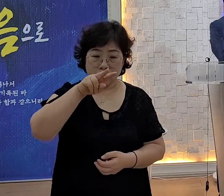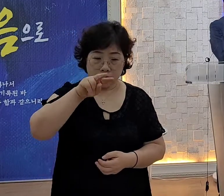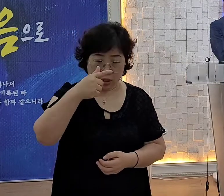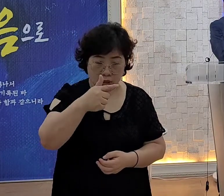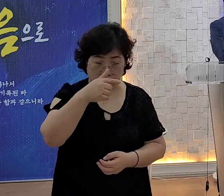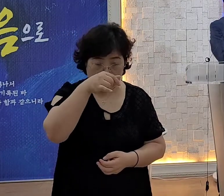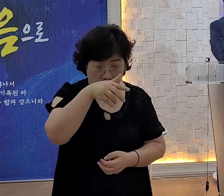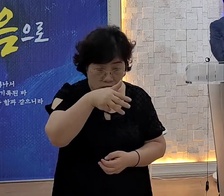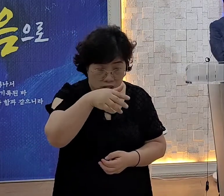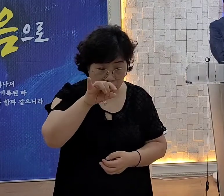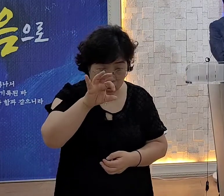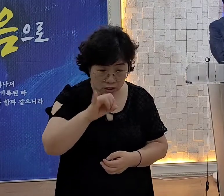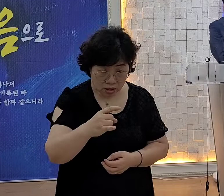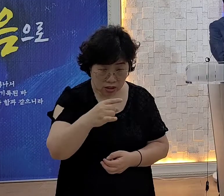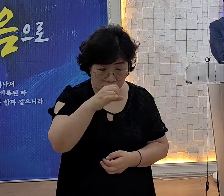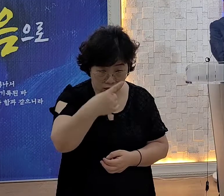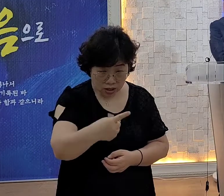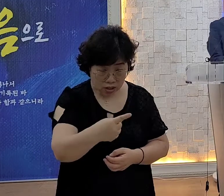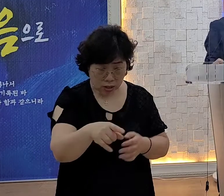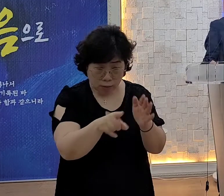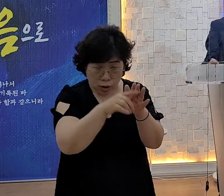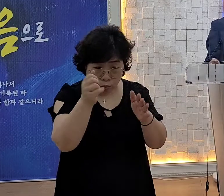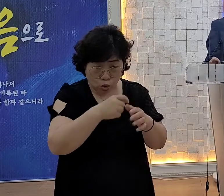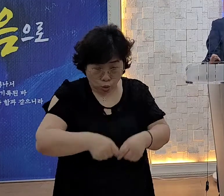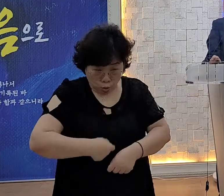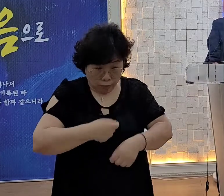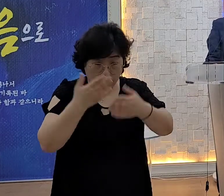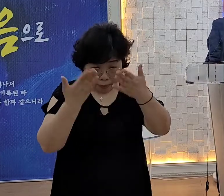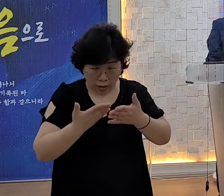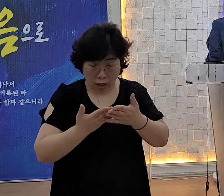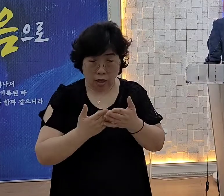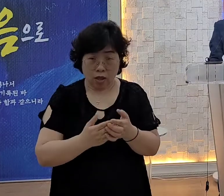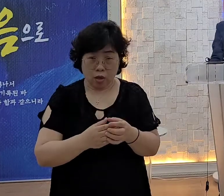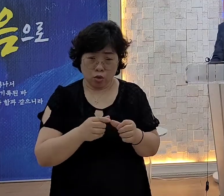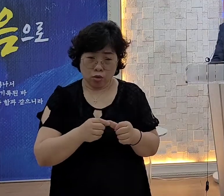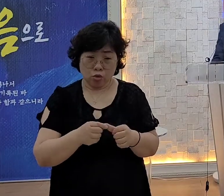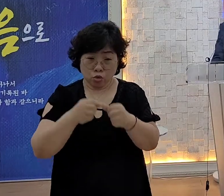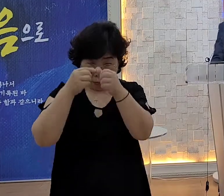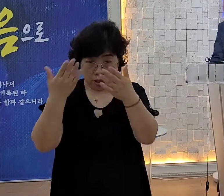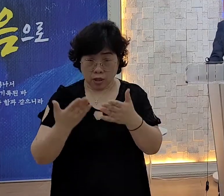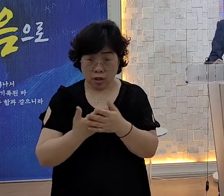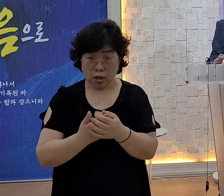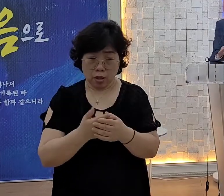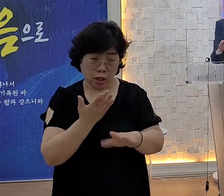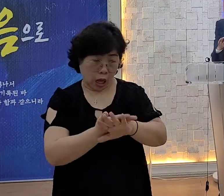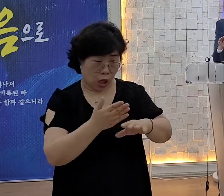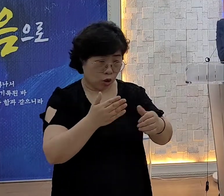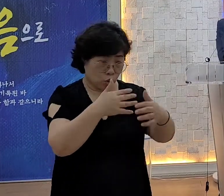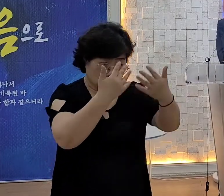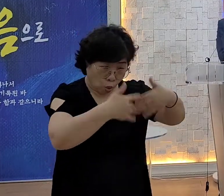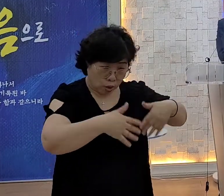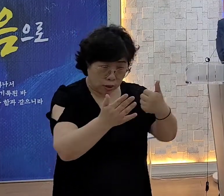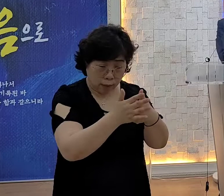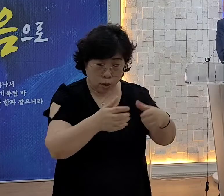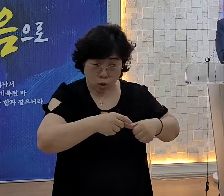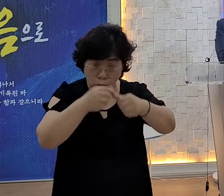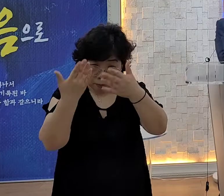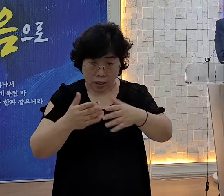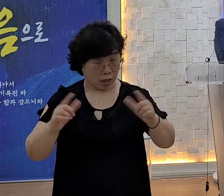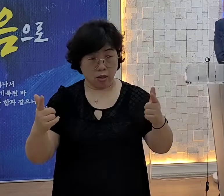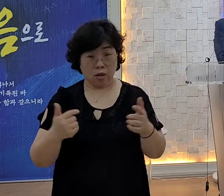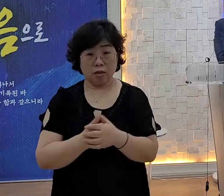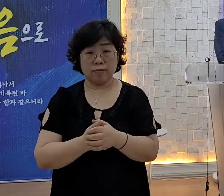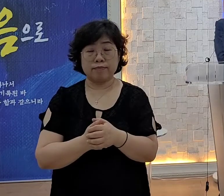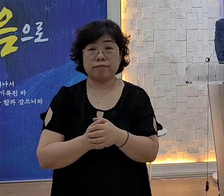믿음으로 우리가 어렵다함을 받는 것이지 다른 어떤 것으로 구원받는 게 아니다. 이 얘기를 하는데 그 성경적인